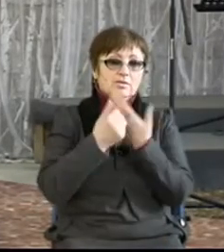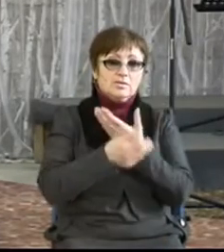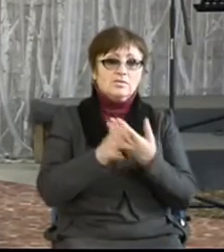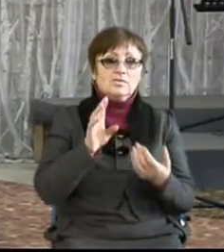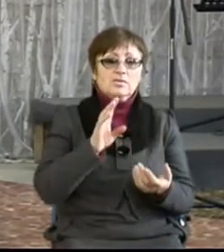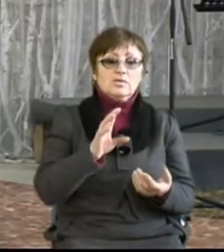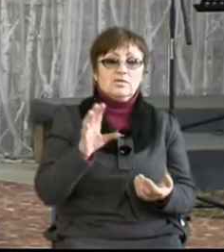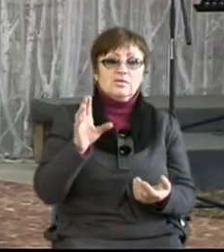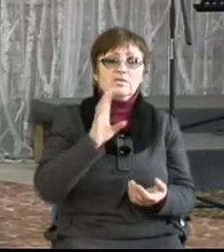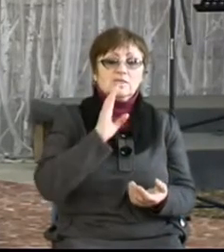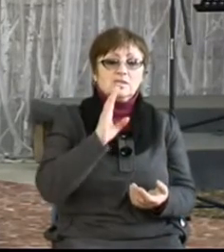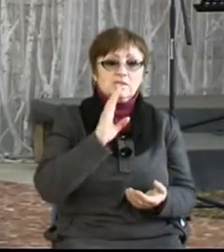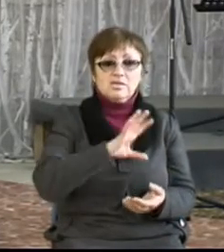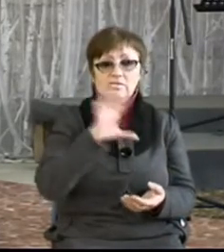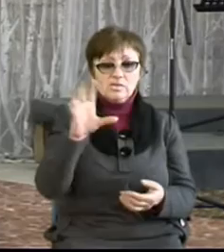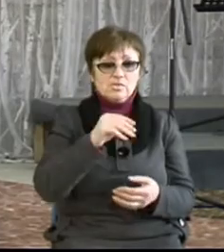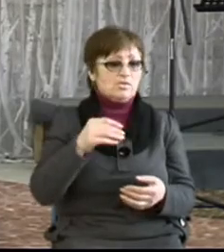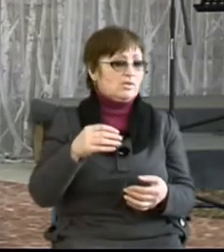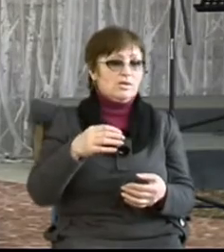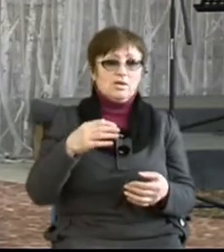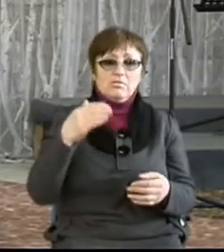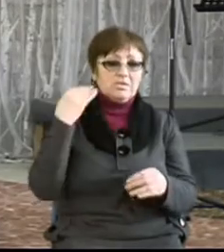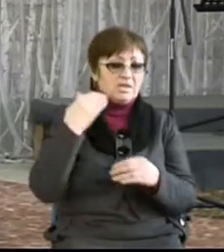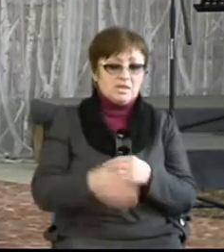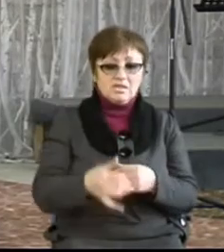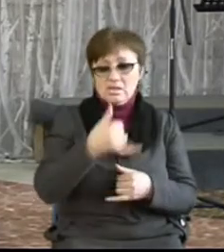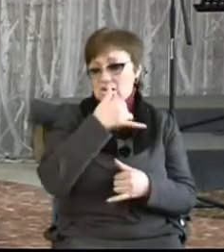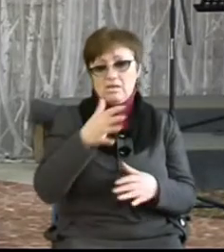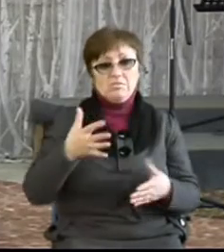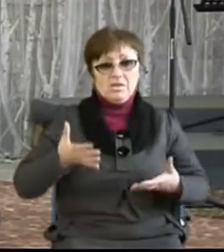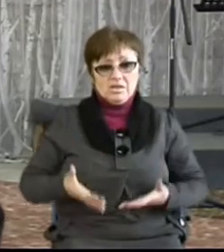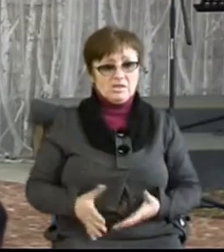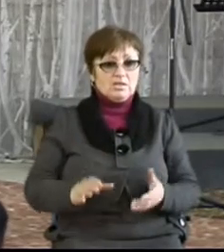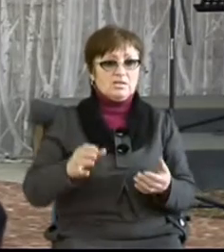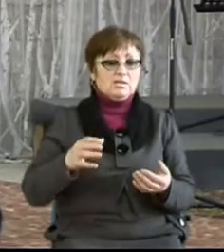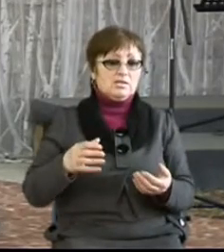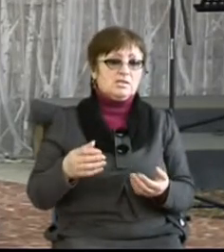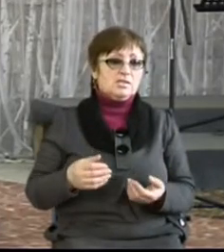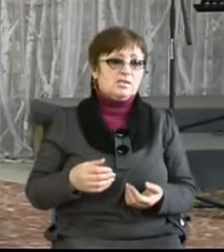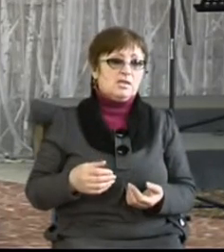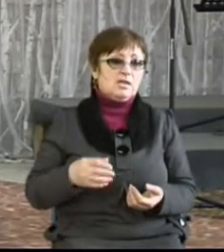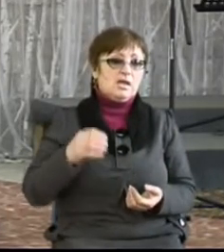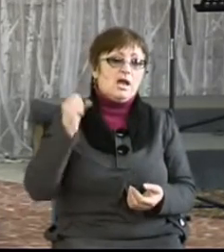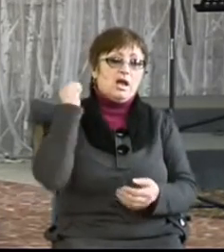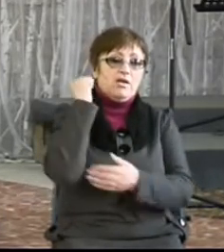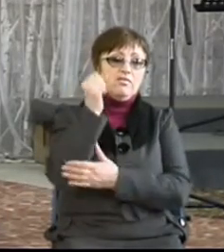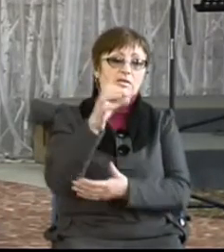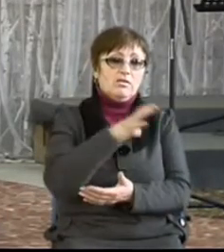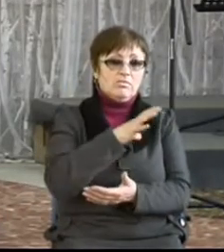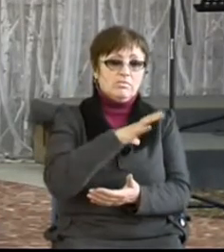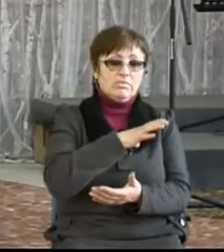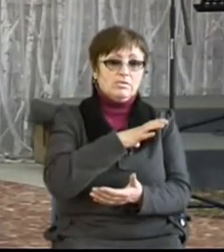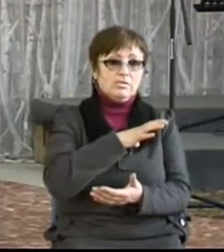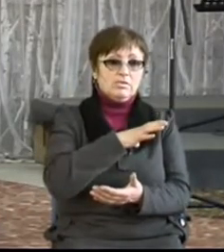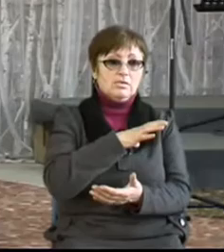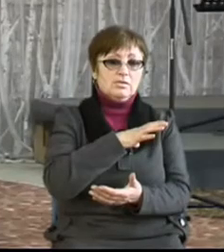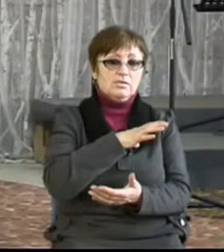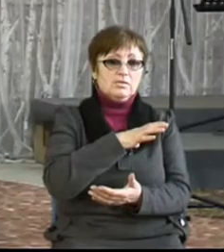женщины уже прекратилось, она не могла зачать и родить ребенка. Мы видим, что Аврааму было уже, он большой